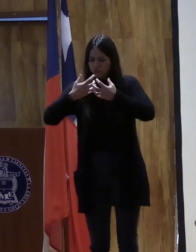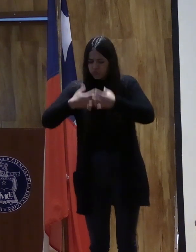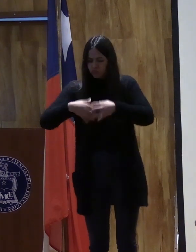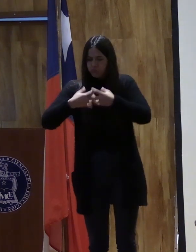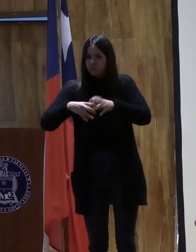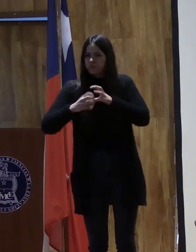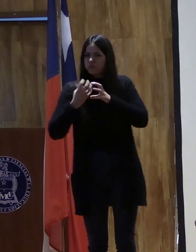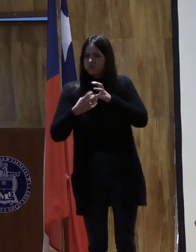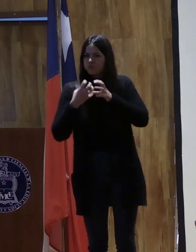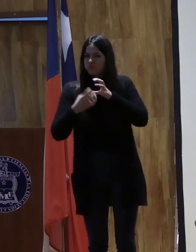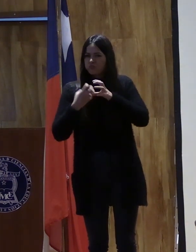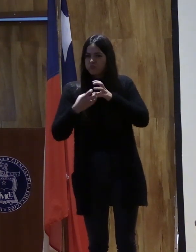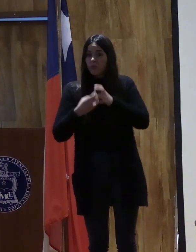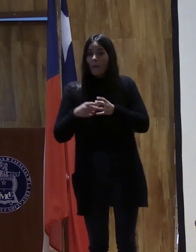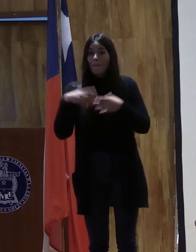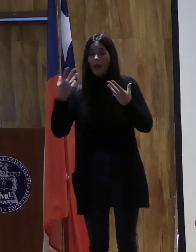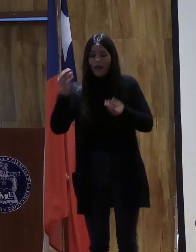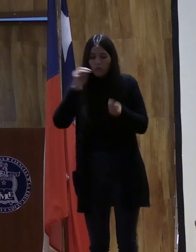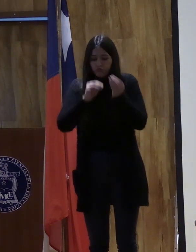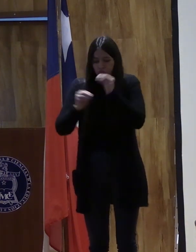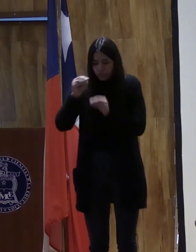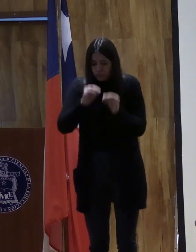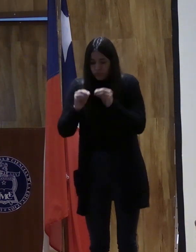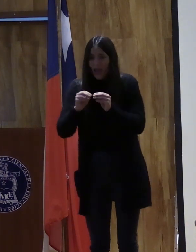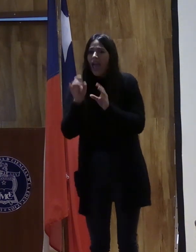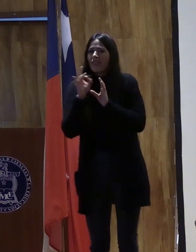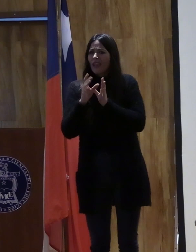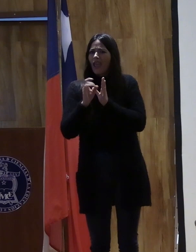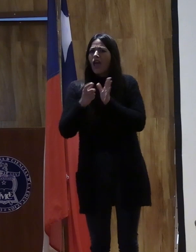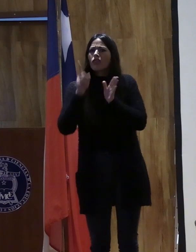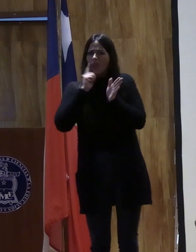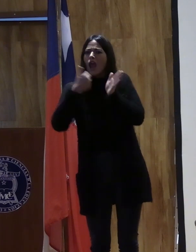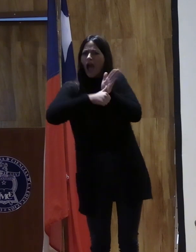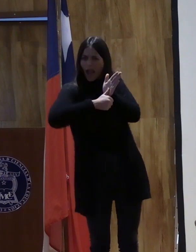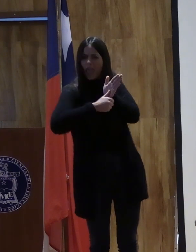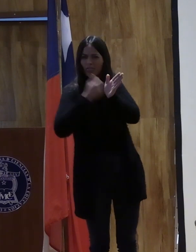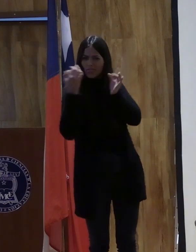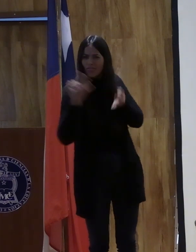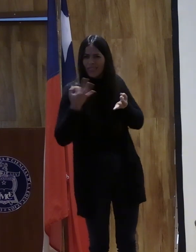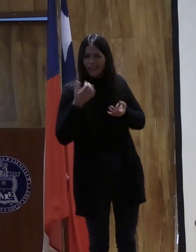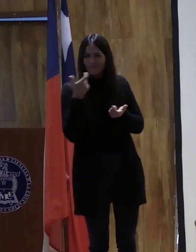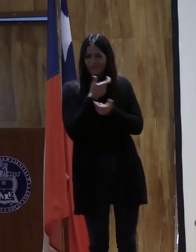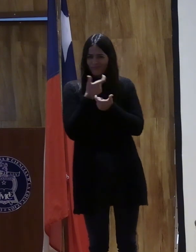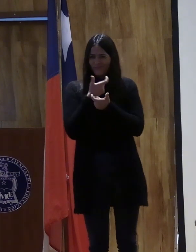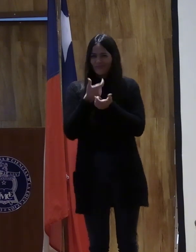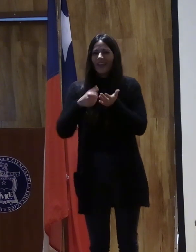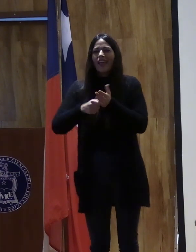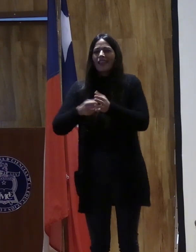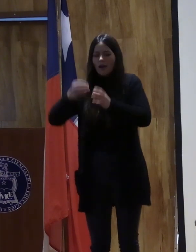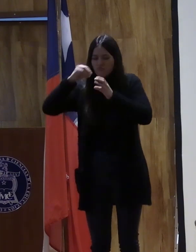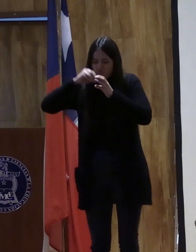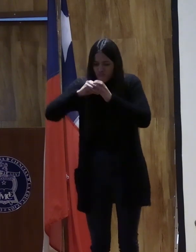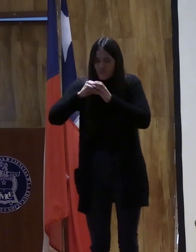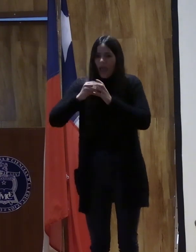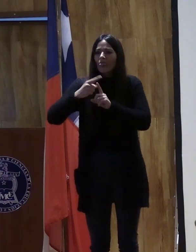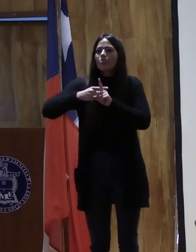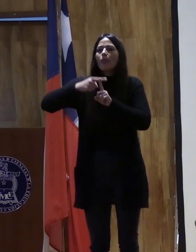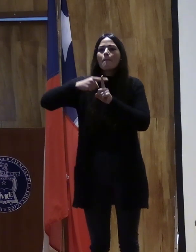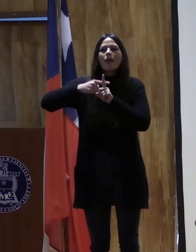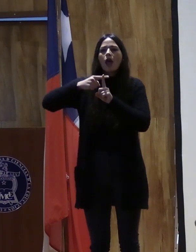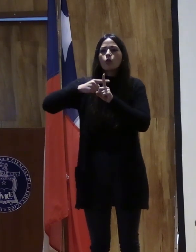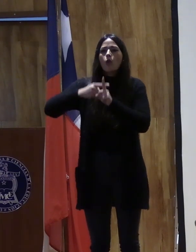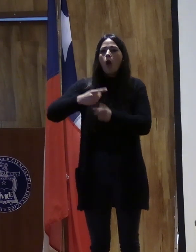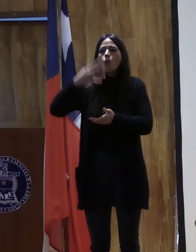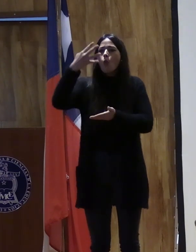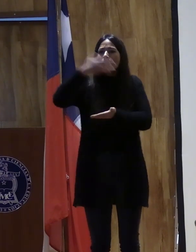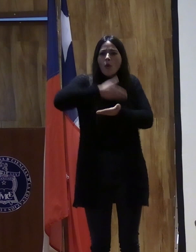nucleares. Para que una estrella sea estrella y le den carné de estrella, en el centro tiene que tener una temperatura de unos 4